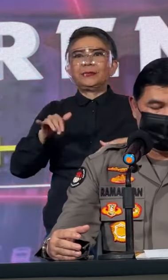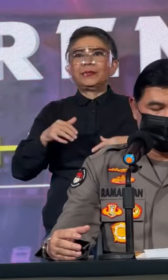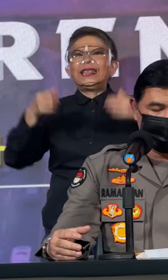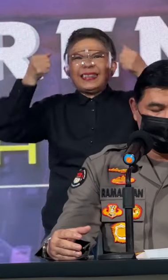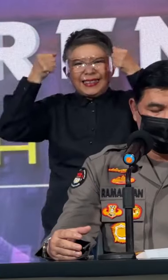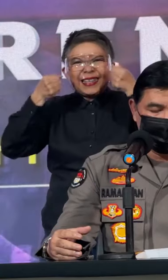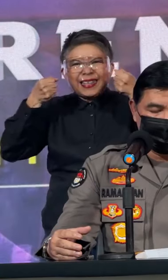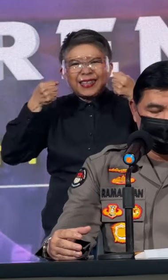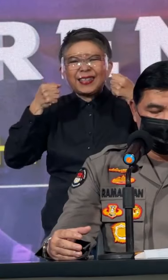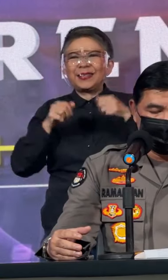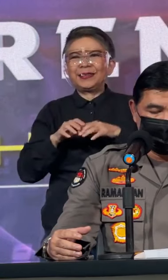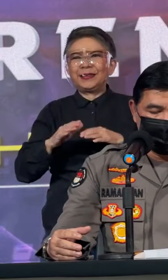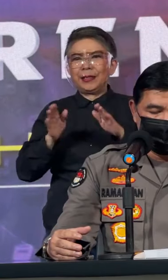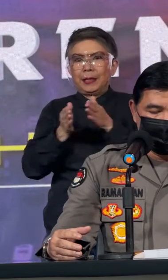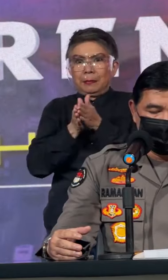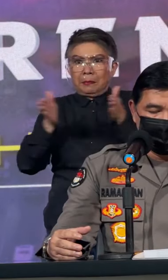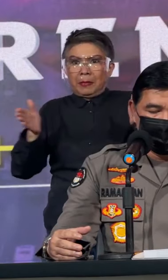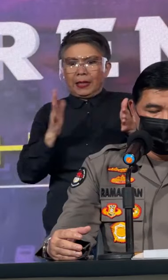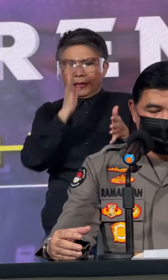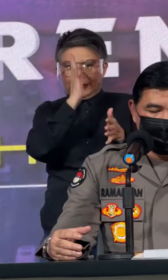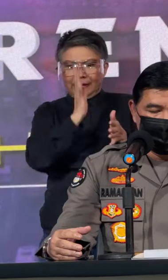sel.